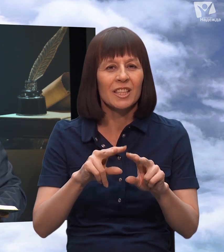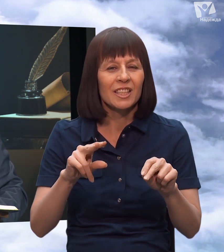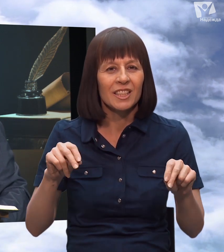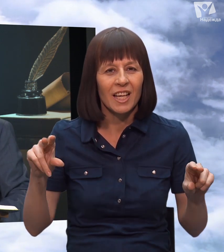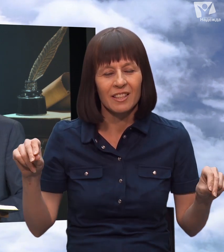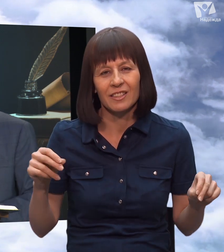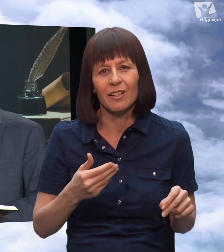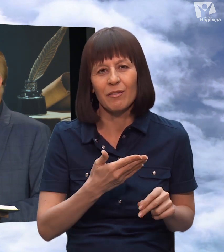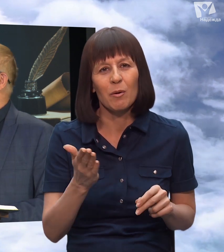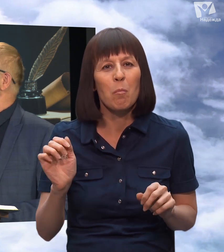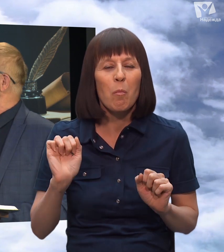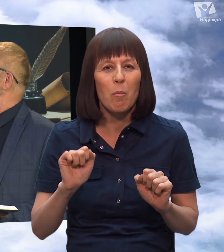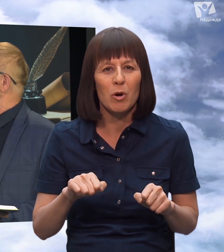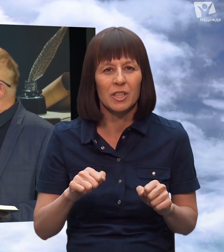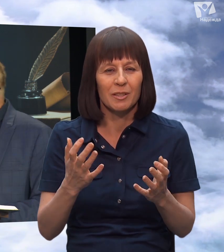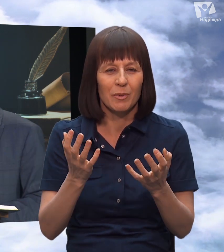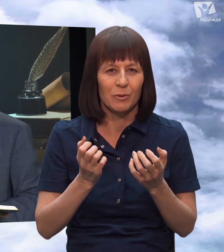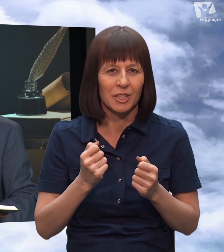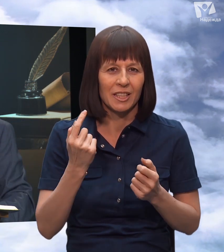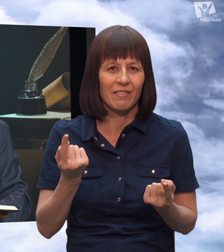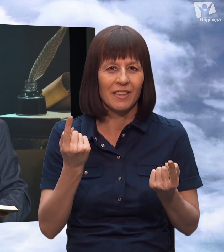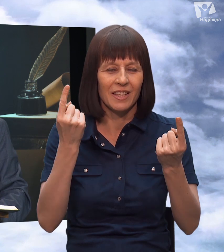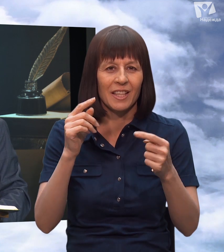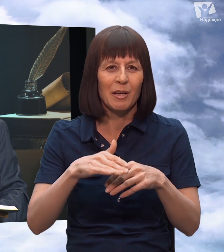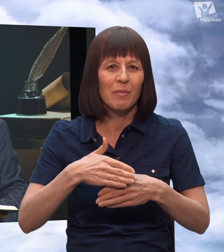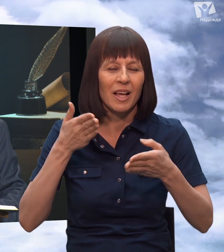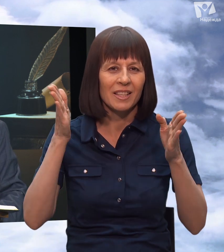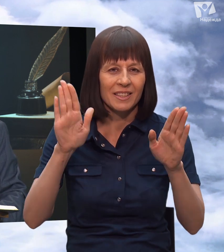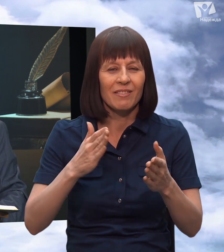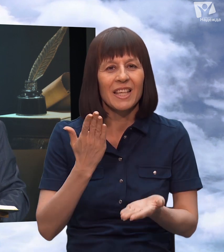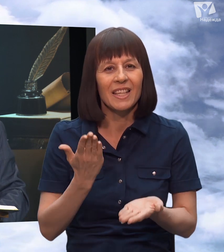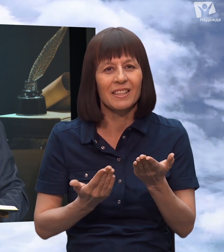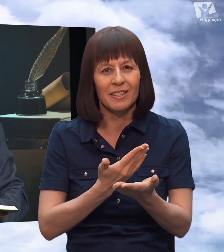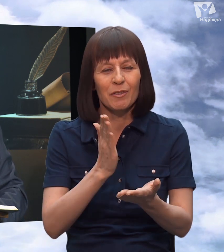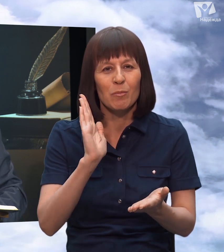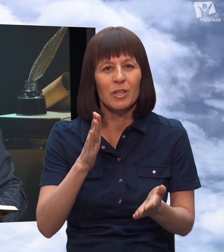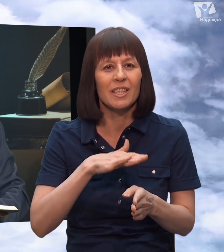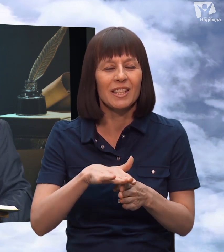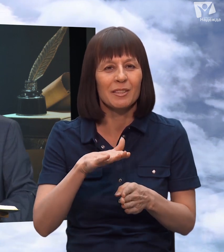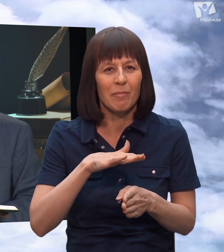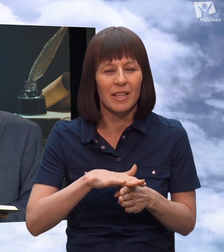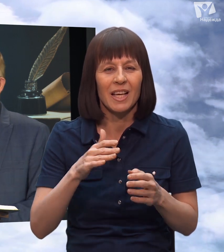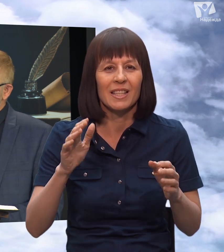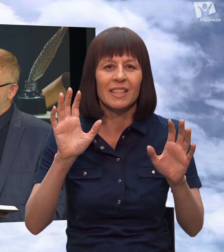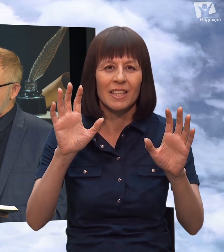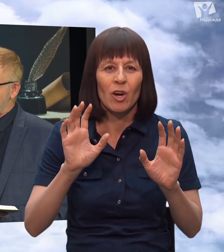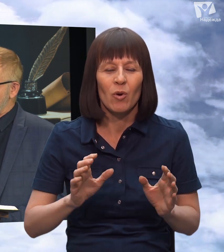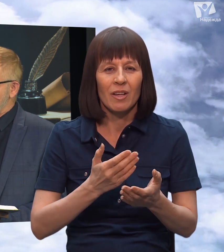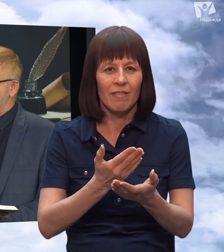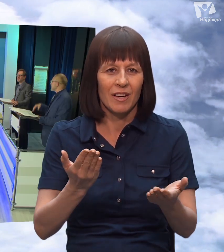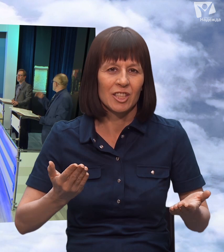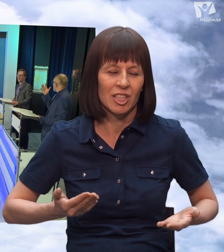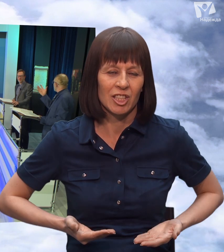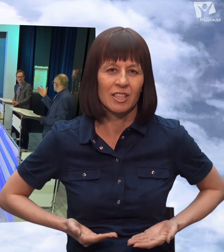вы можете испытать великие благословение если будете исполнять этот закон вашей жизни